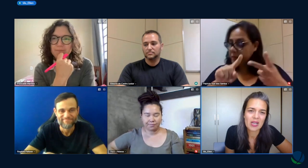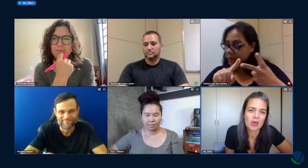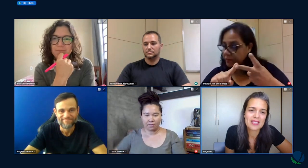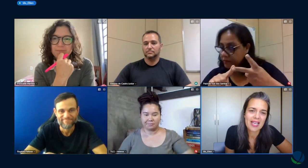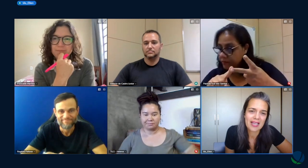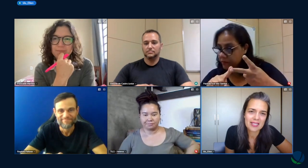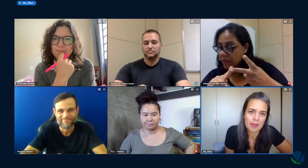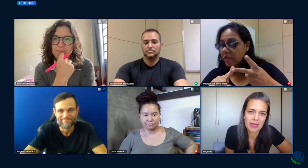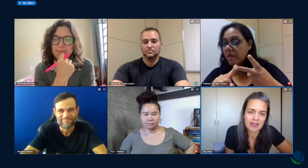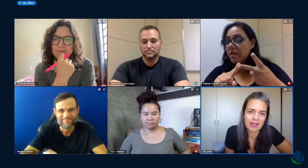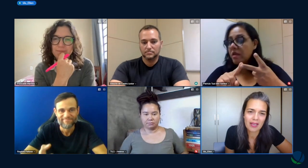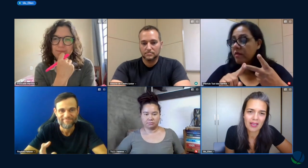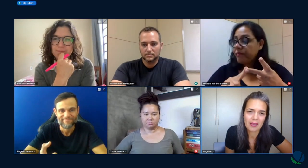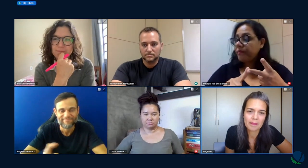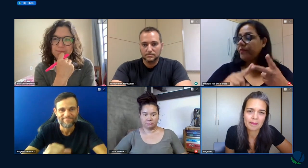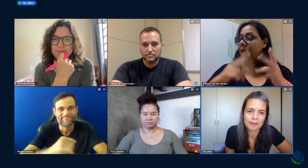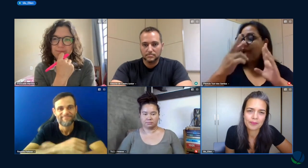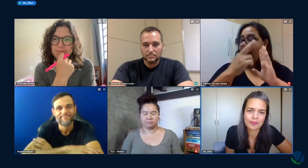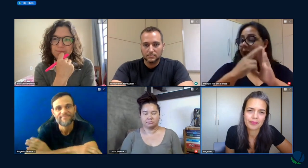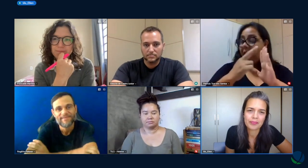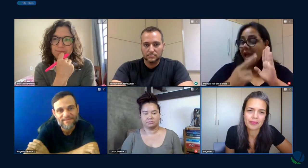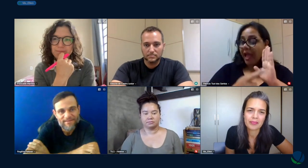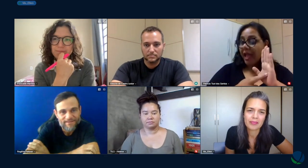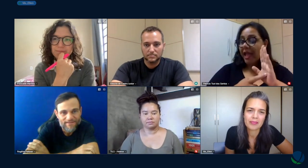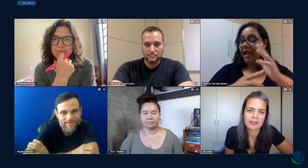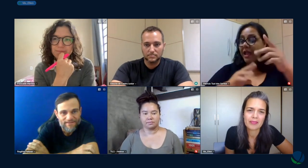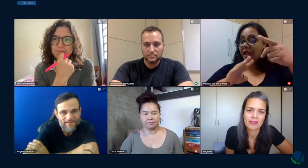Em relação às regras da ABNT,